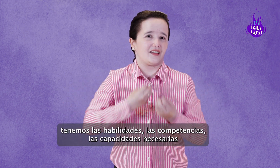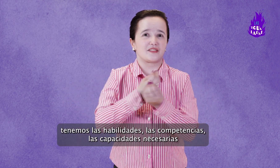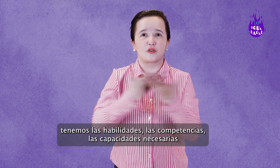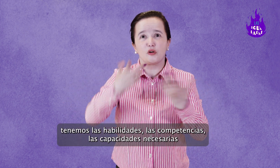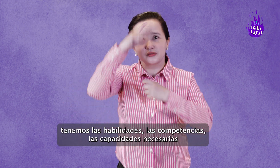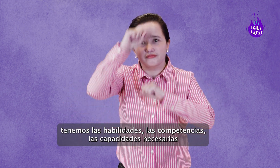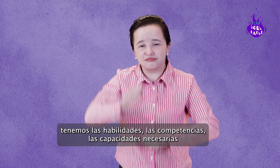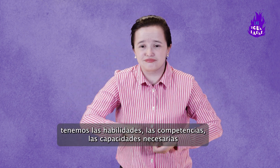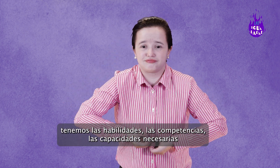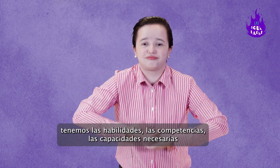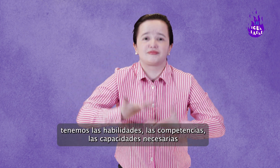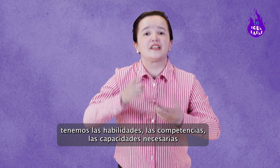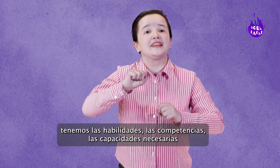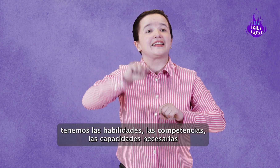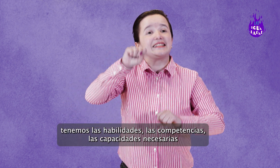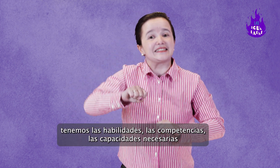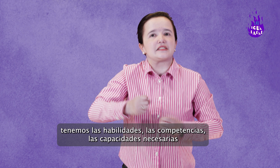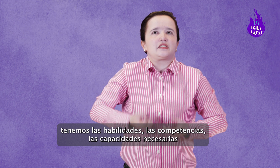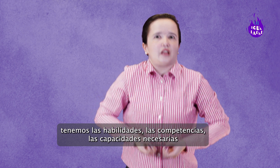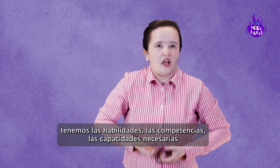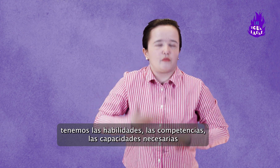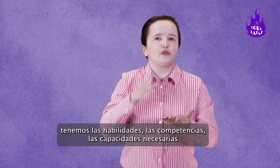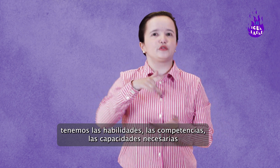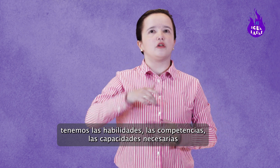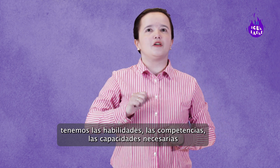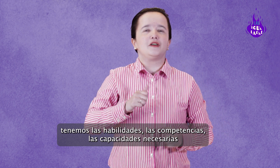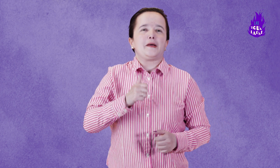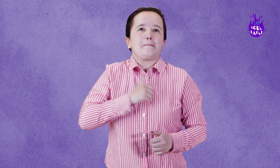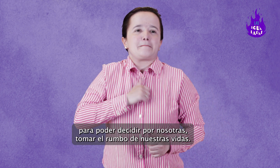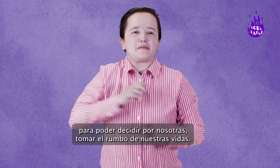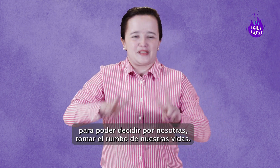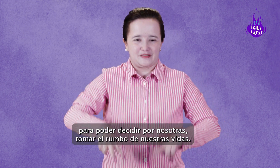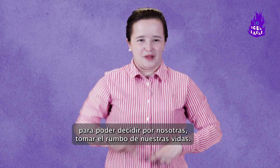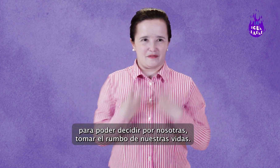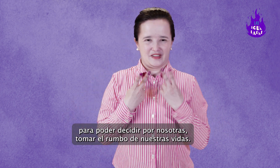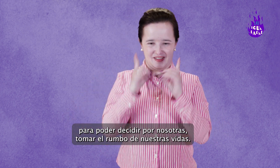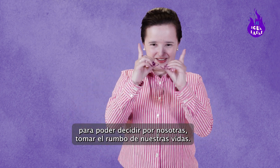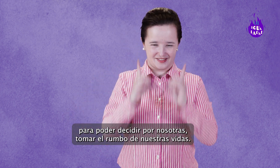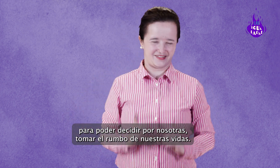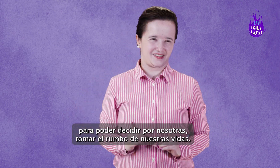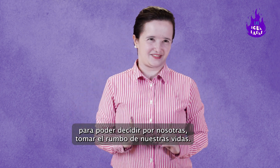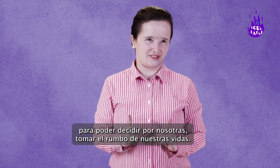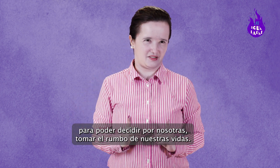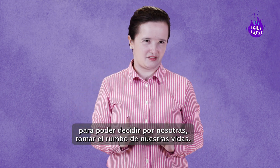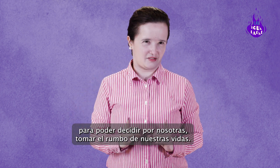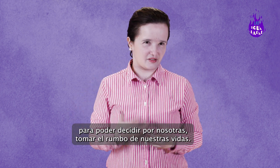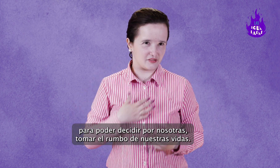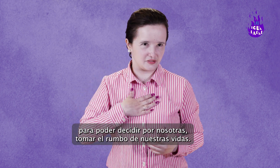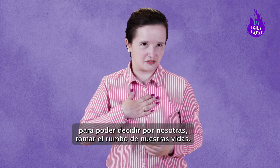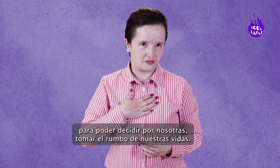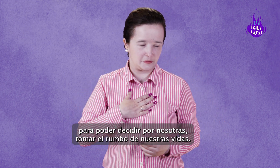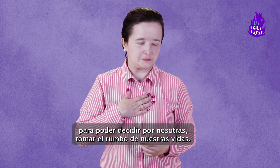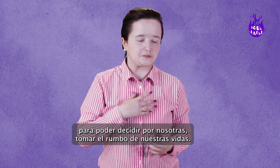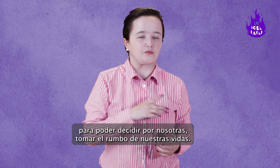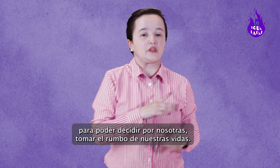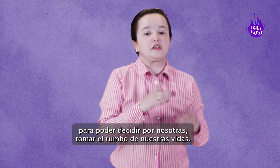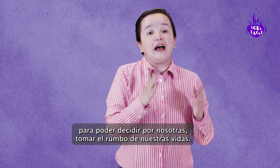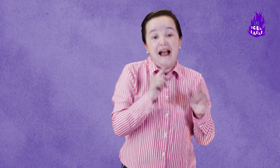tenemos las habilidades, las competencias, las capacidades necesarias para poder decidir por nosotras, tomar el rumbo de nuestras vidas.